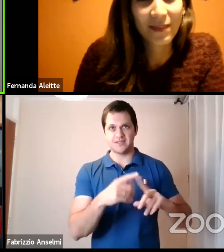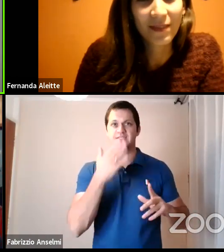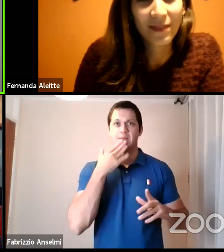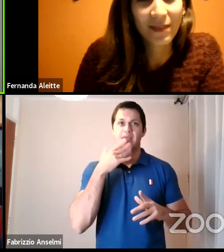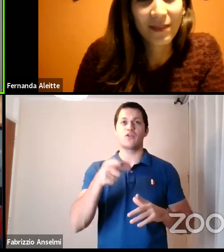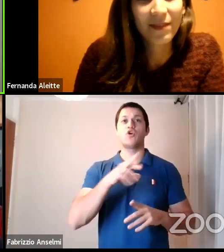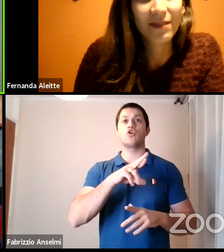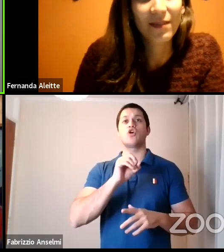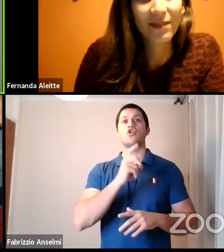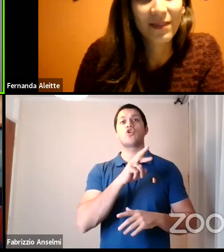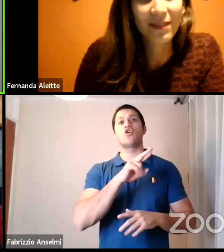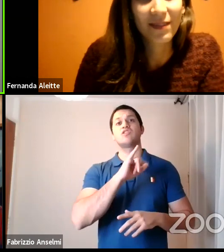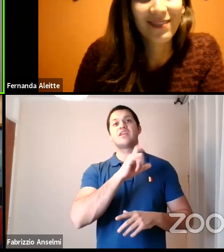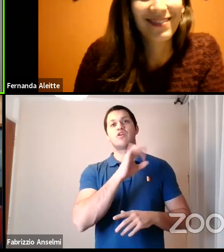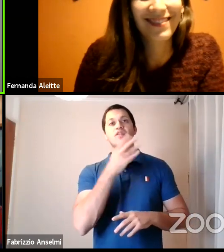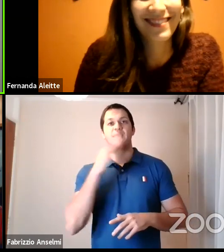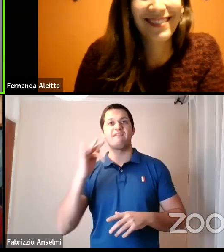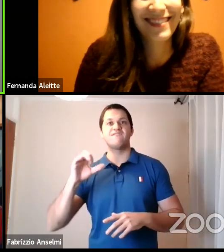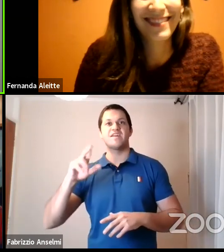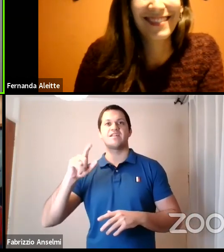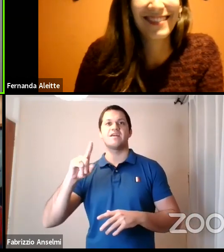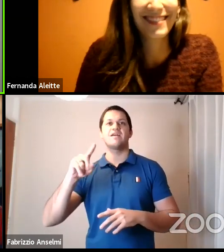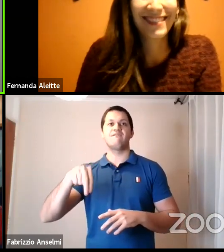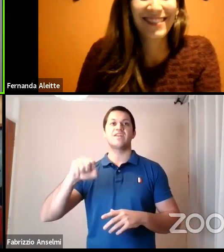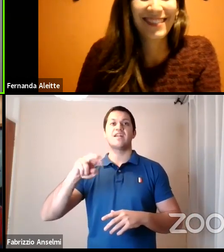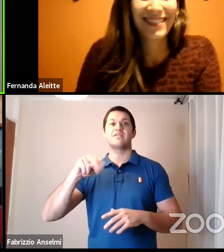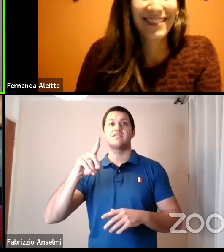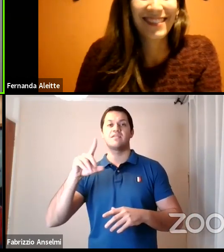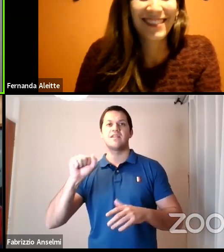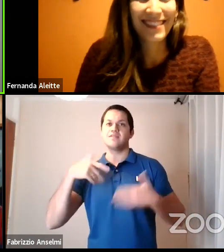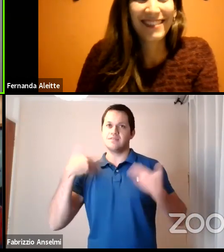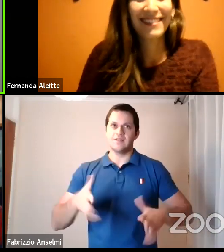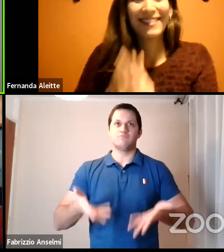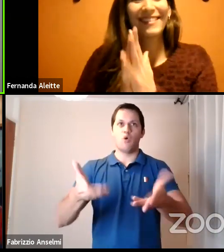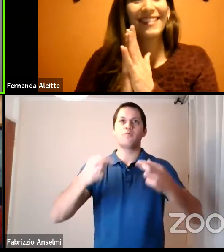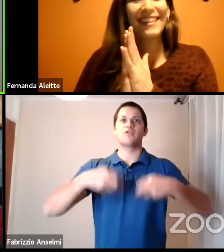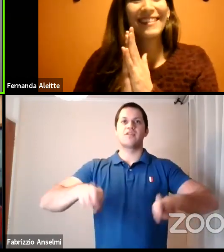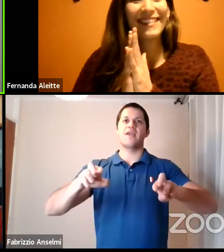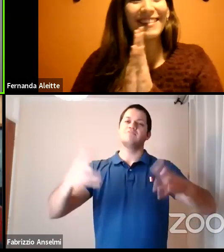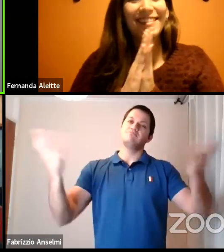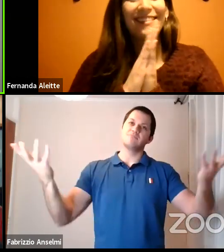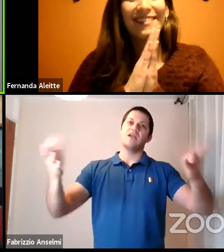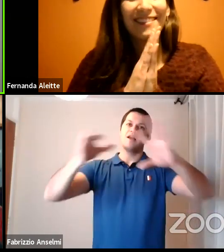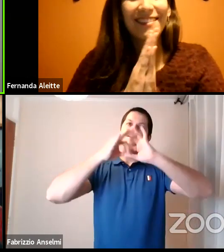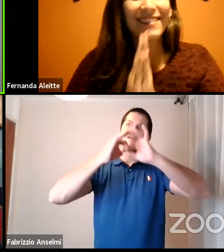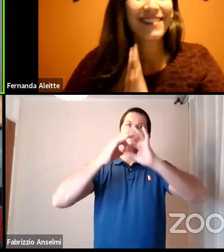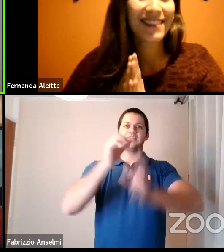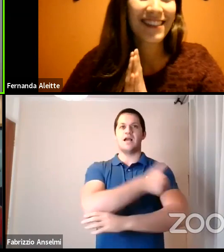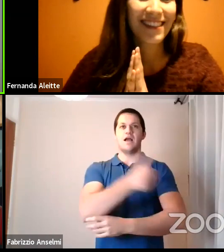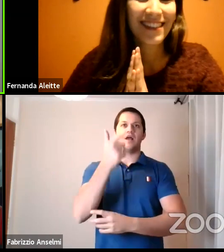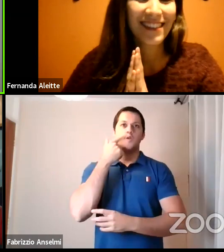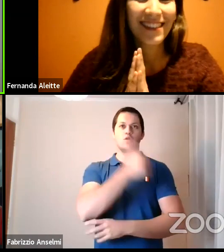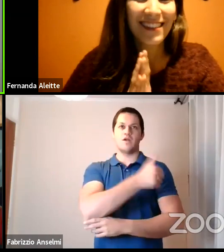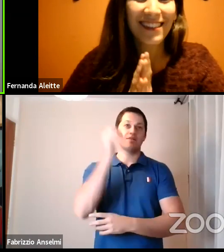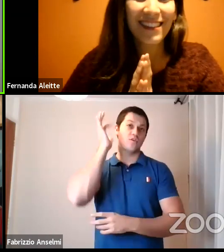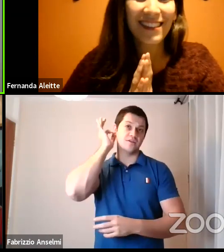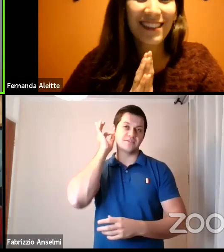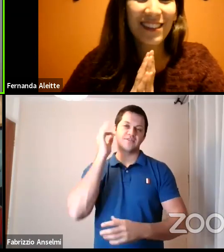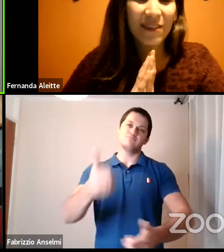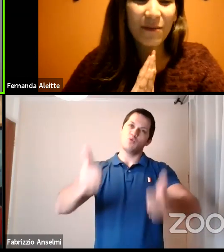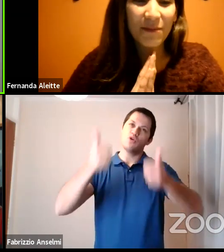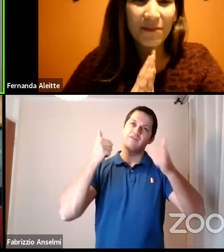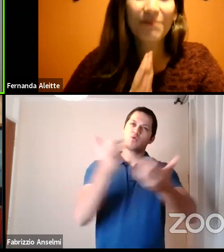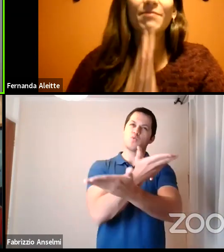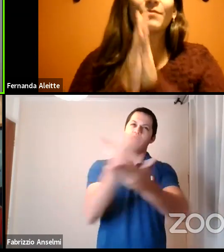colaboración, la cancha está dada, así que eso. Si no queda más, muchísimas gracias a todos y todas, que estén muy bien, quédense en